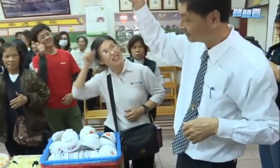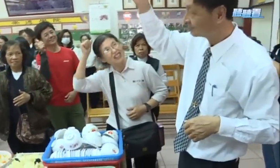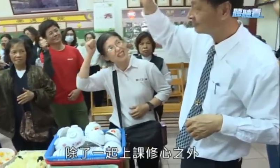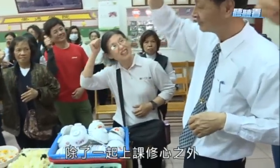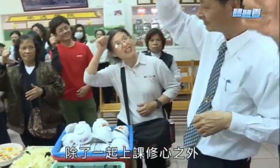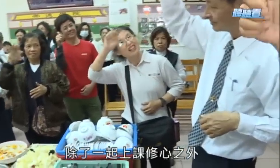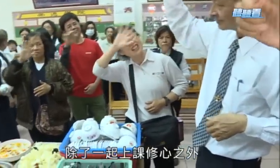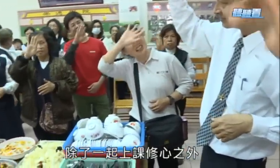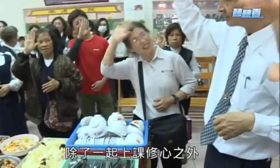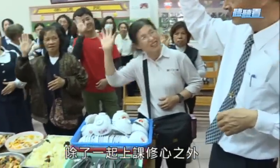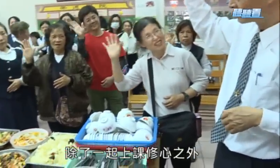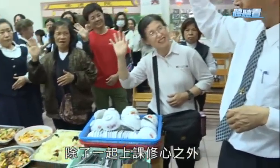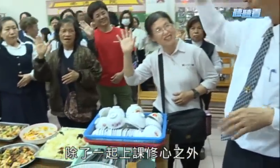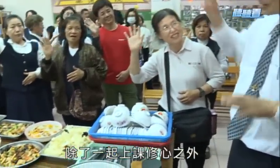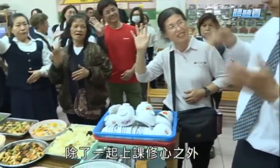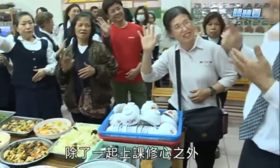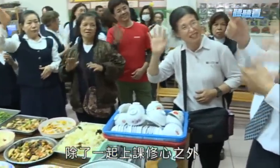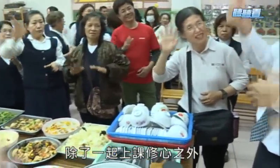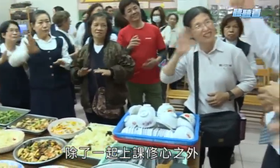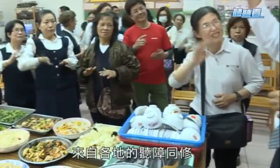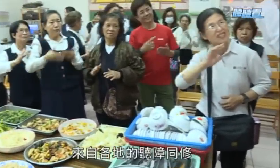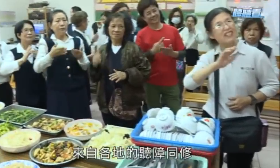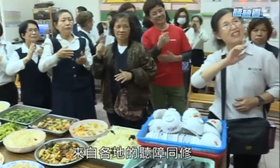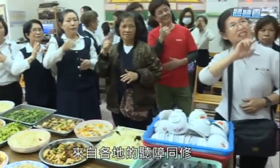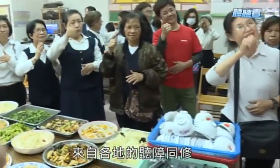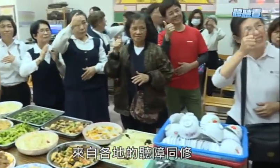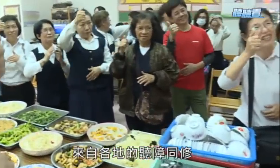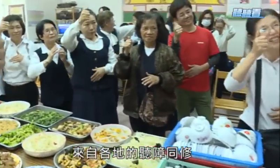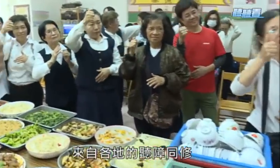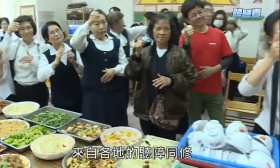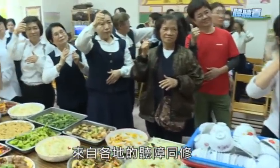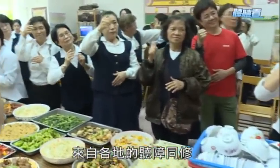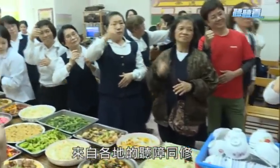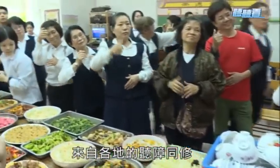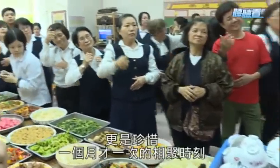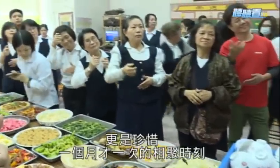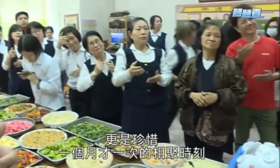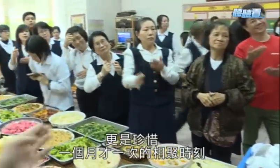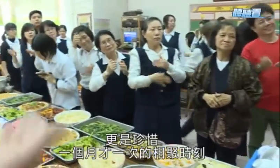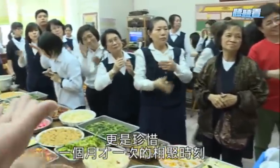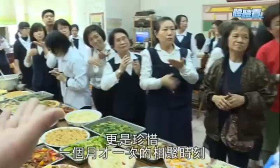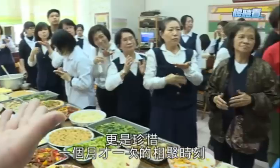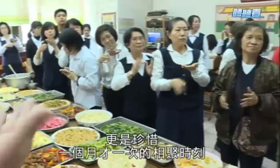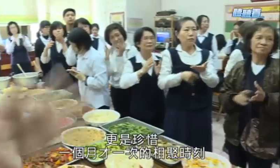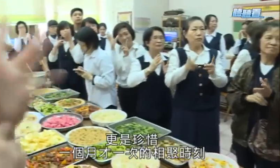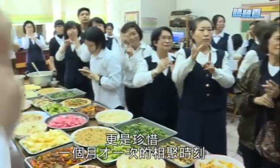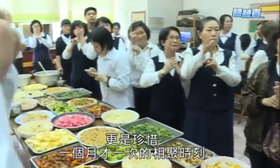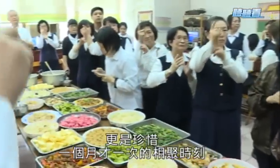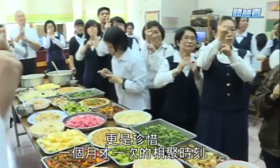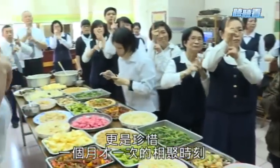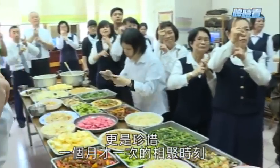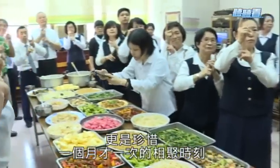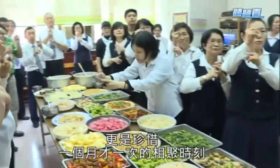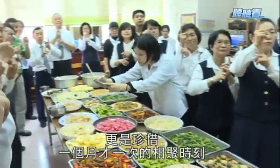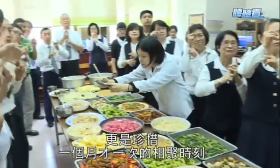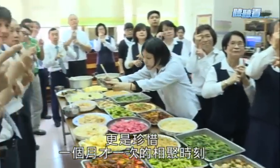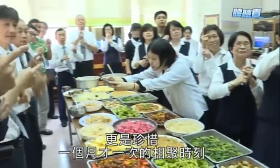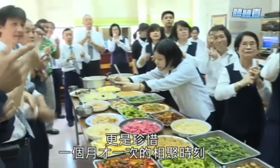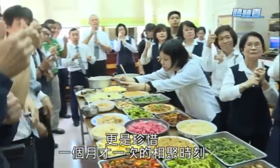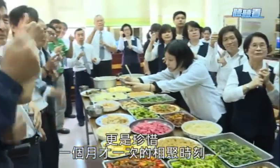除了一起上课修心之外，来自各地的听障同修更是珍惜一个月才一次的相聚时刻。